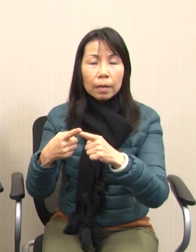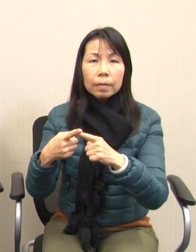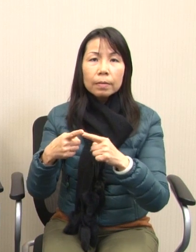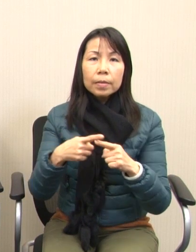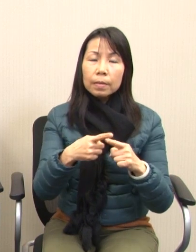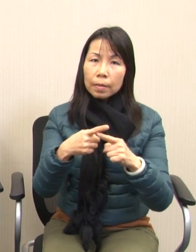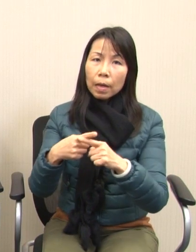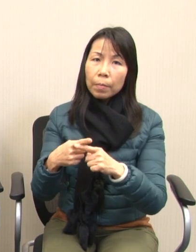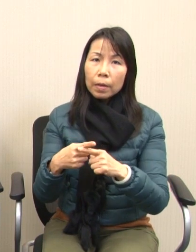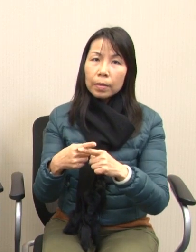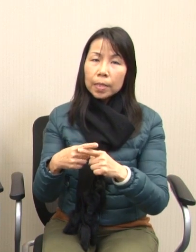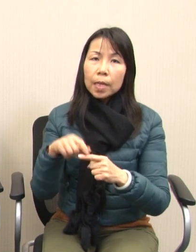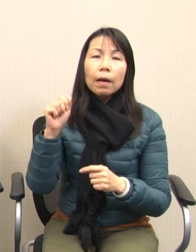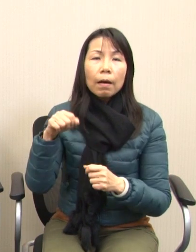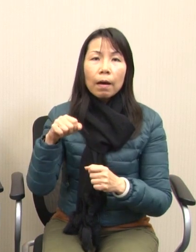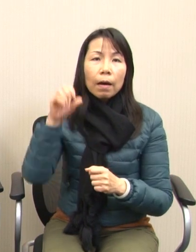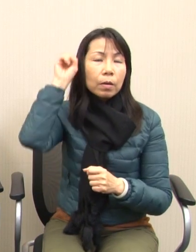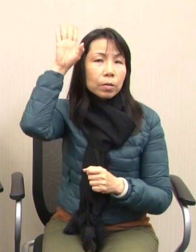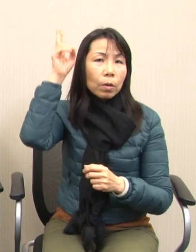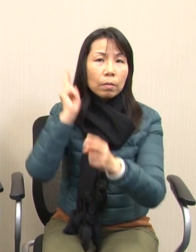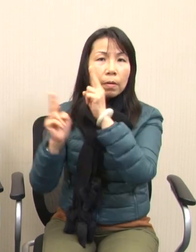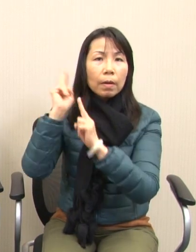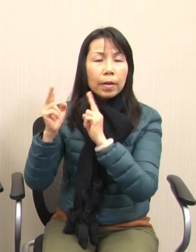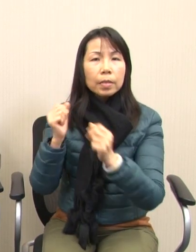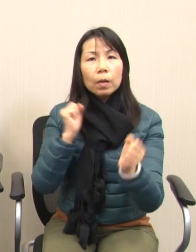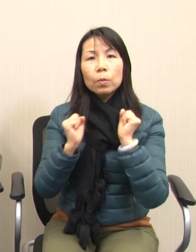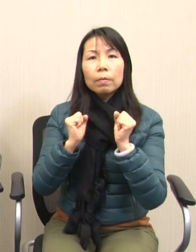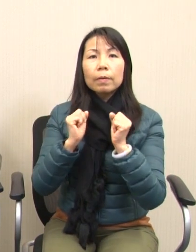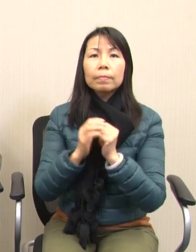有人民才是創造歷史的動力。